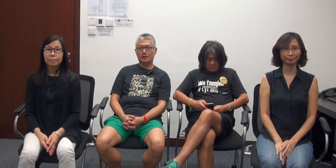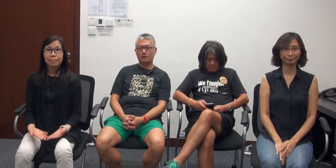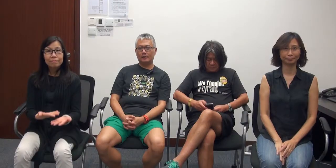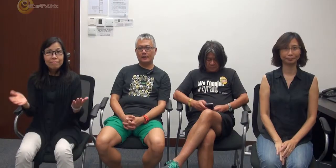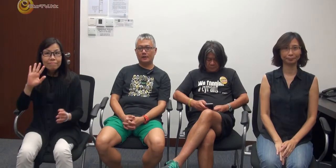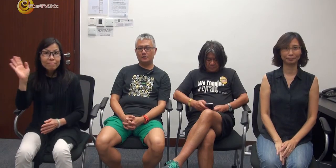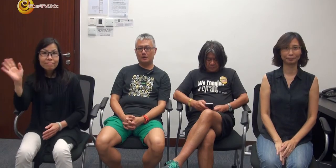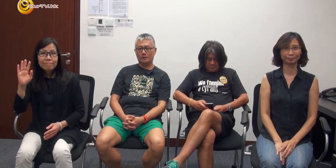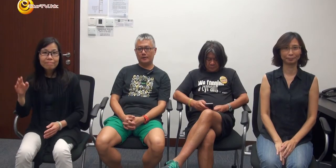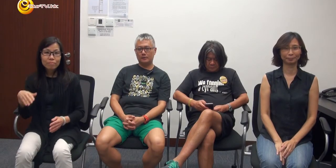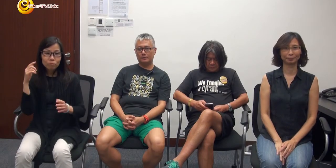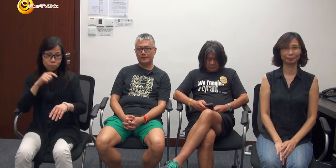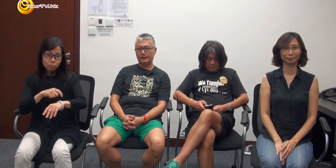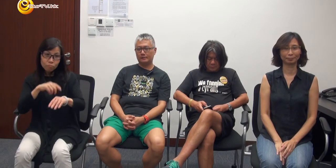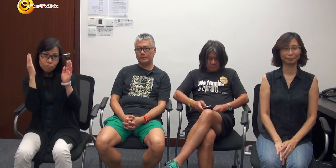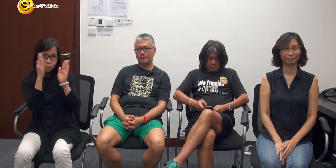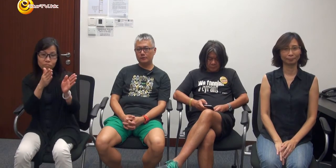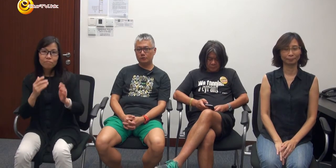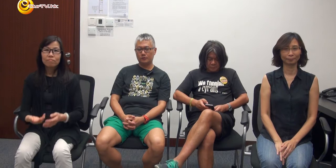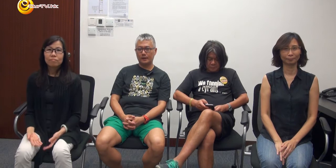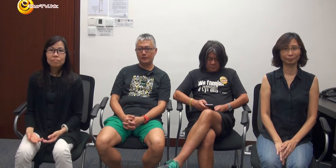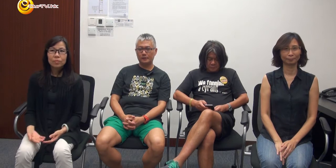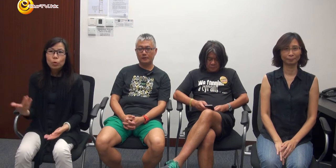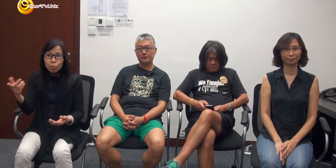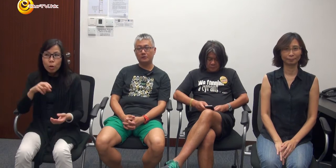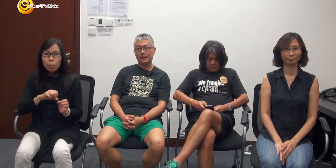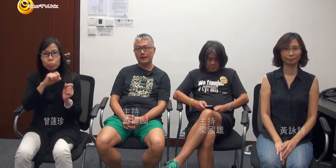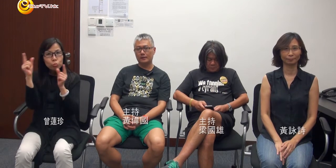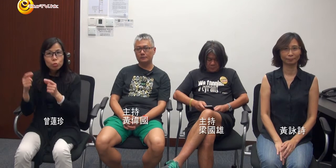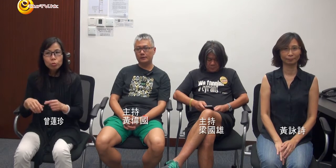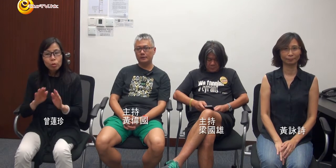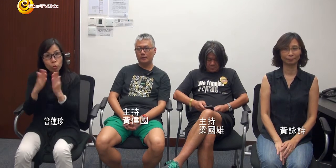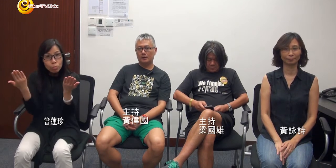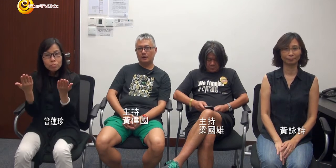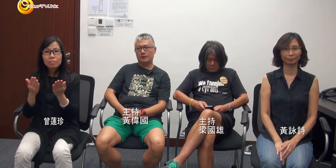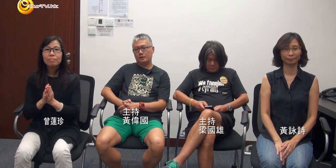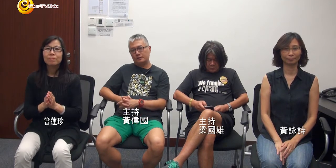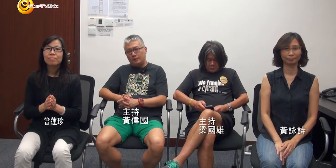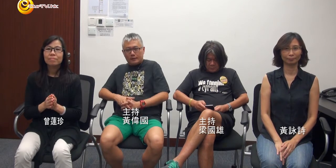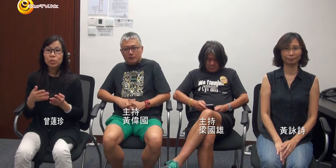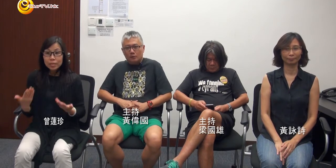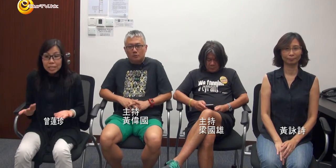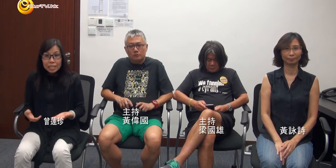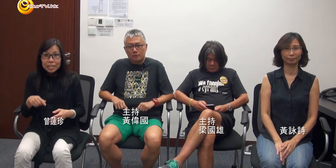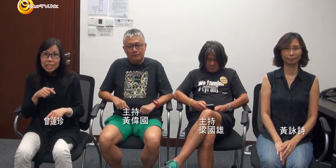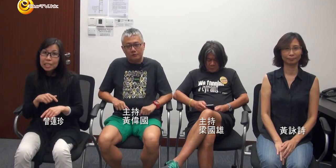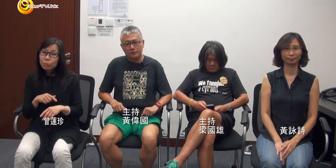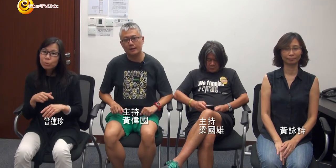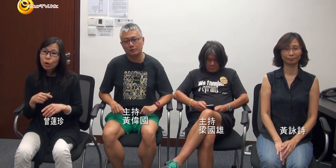大家好，又是向左望的节目时间了。都暑假都已经开始了，当然我们的节目呢都将会放暑假一个月